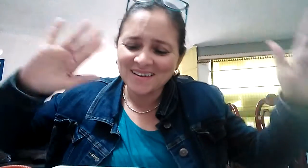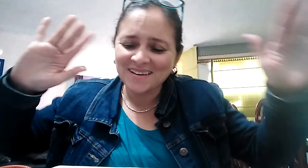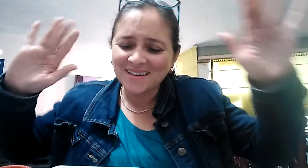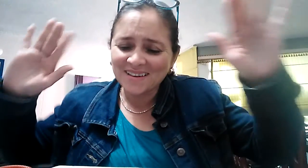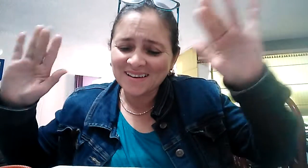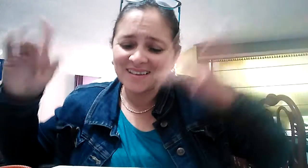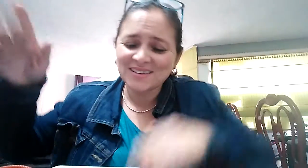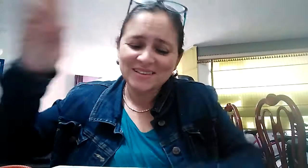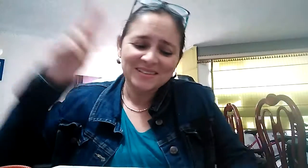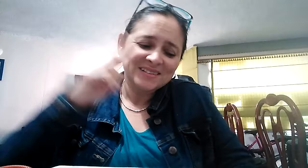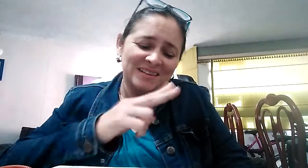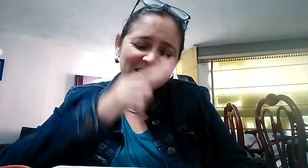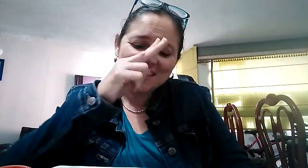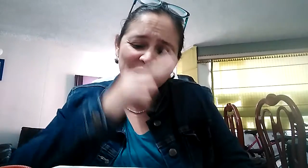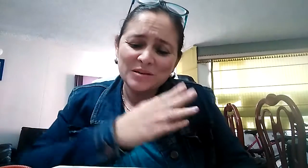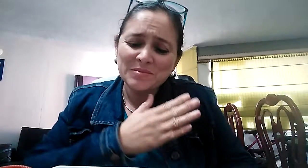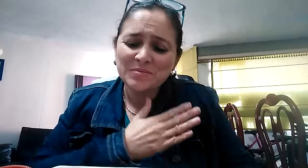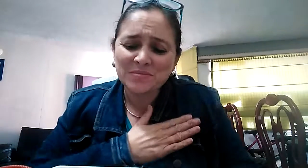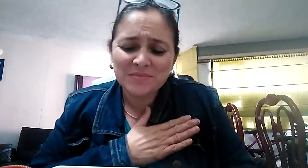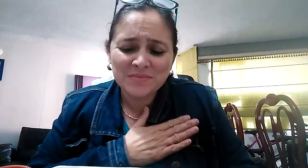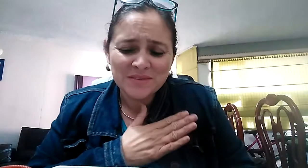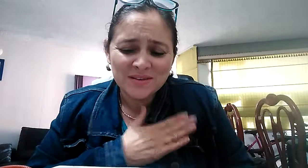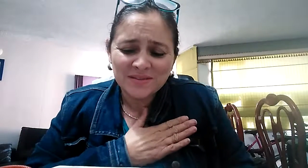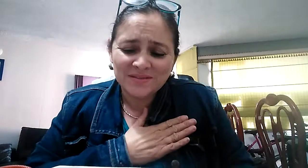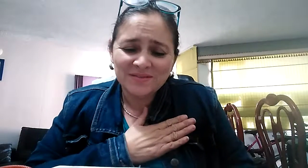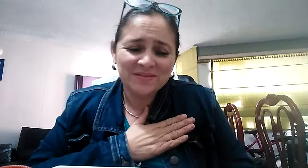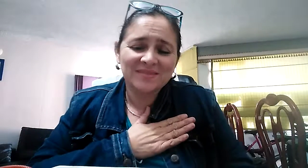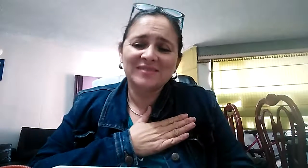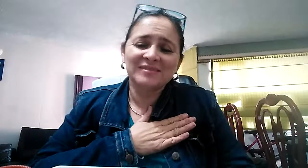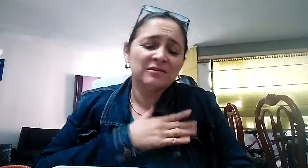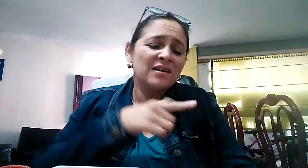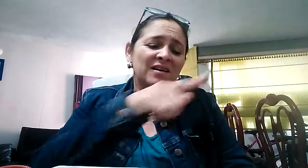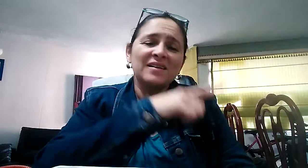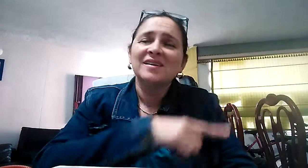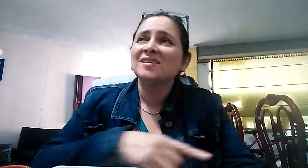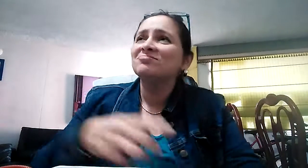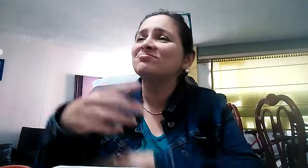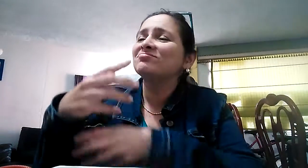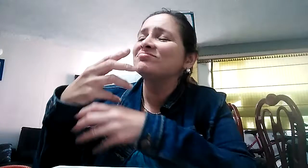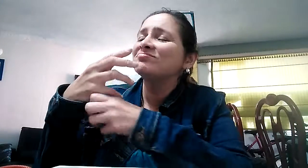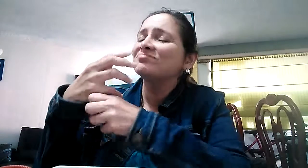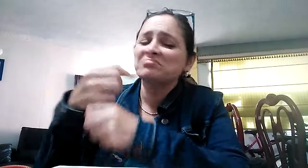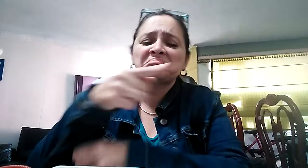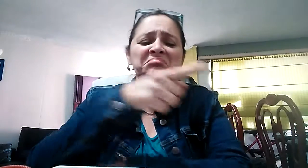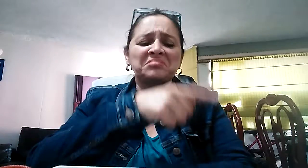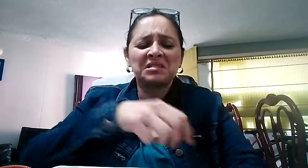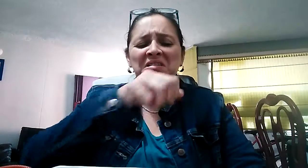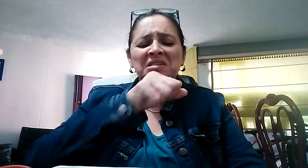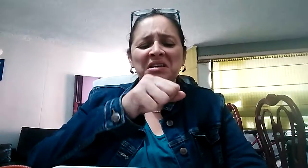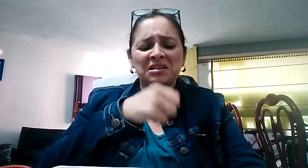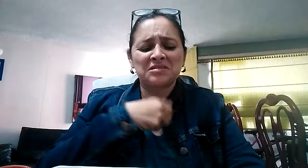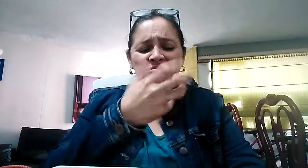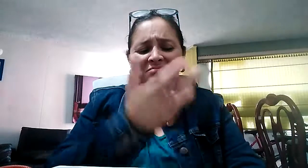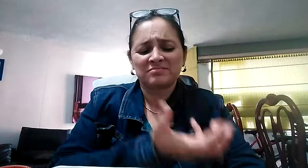habrás recuperado tu antigua y ridícula voz. Era ridícula, ¿no es cierto? ¡Dipper Pines! ¡Ese soy